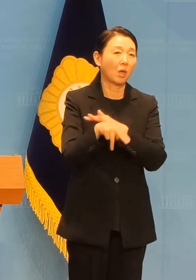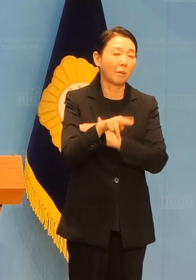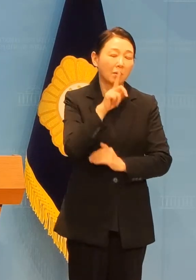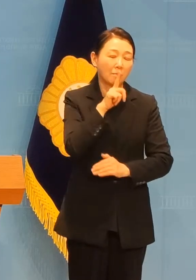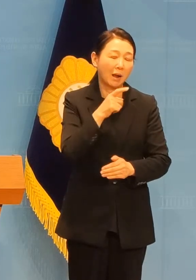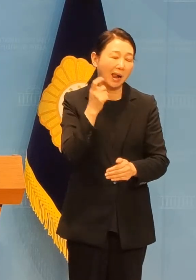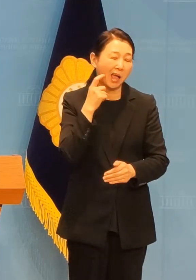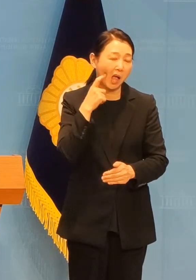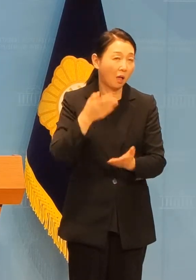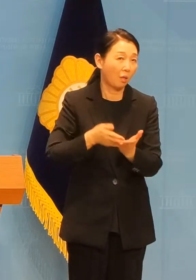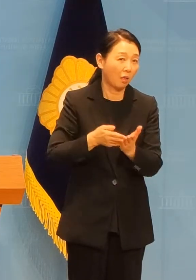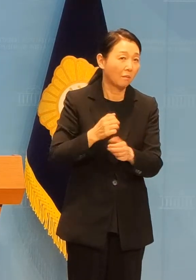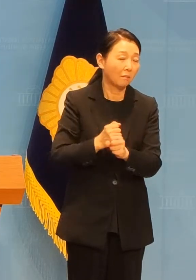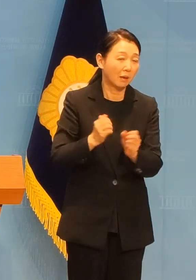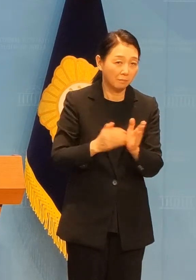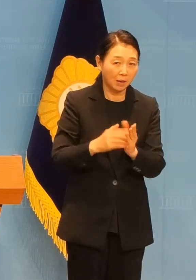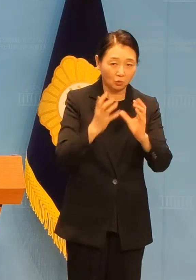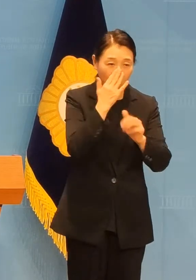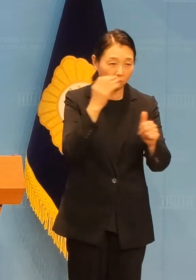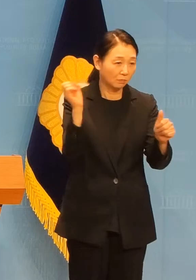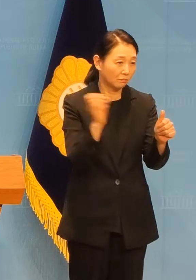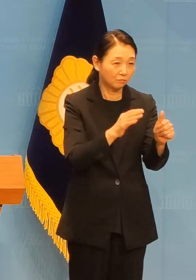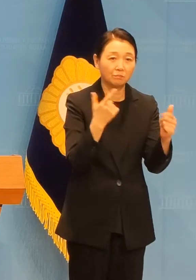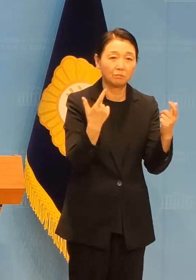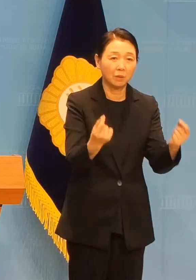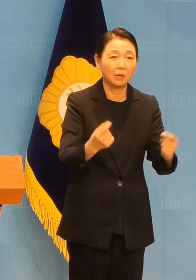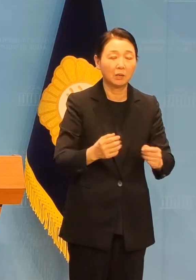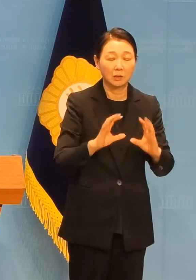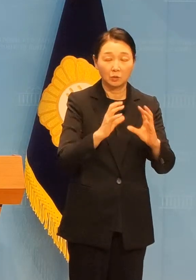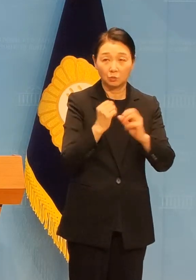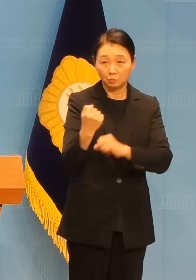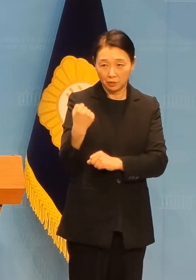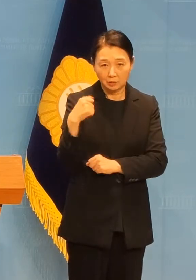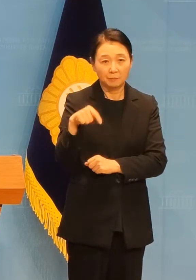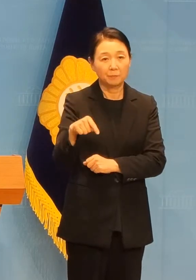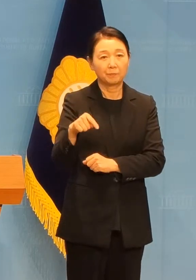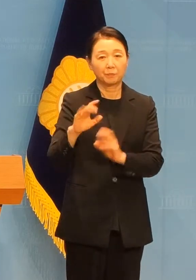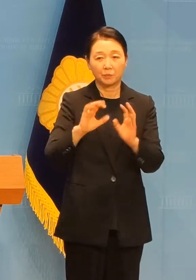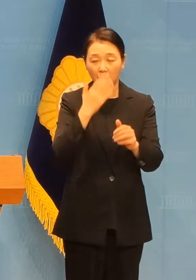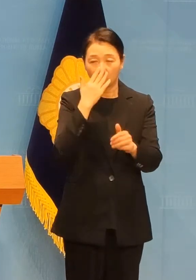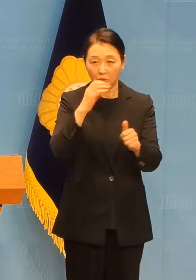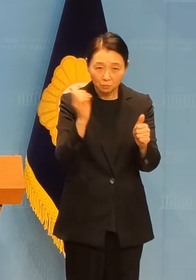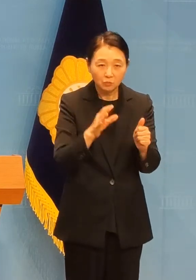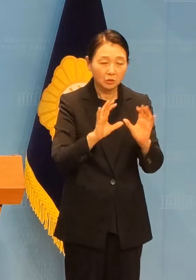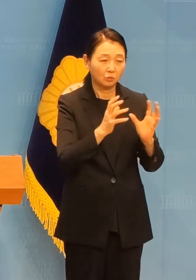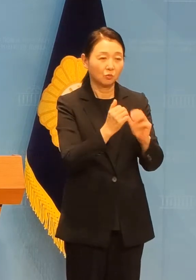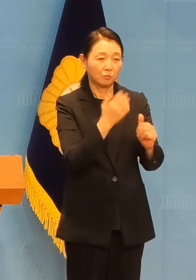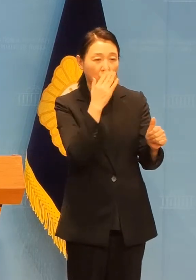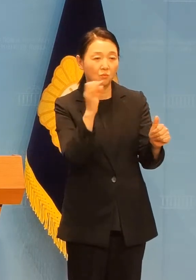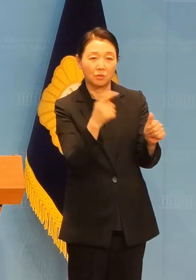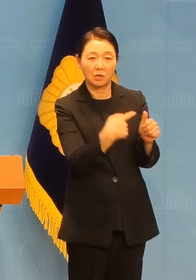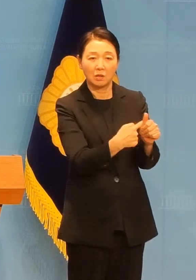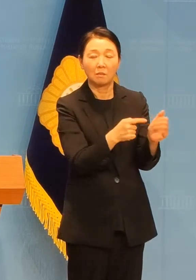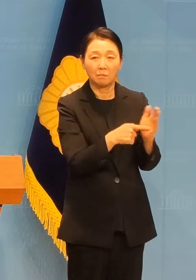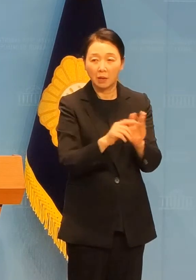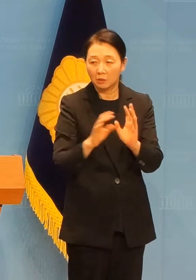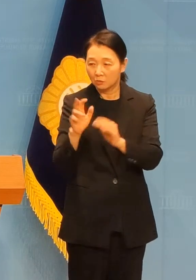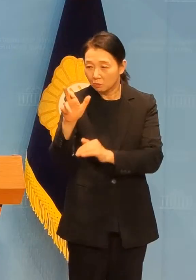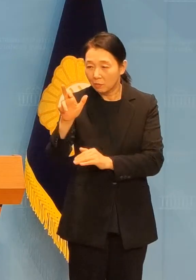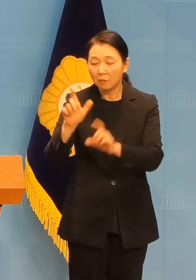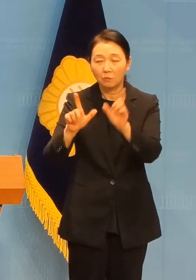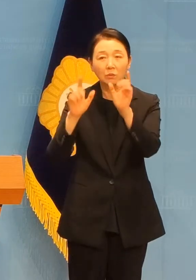위증만 반복하며 국민을 기만했습니다. 국민의힘은 국회 무시, 국민 우롱하는 쿠팡의 행태를